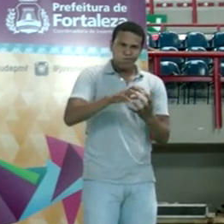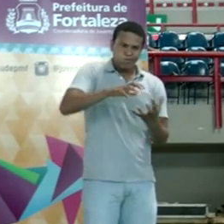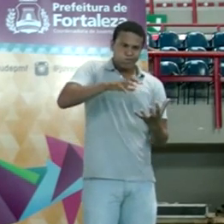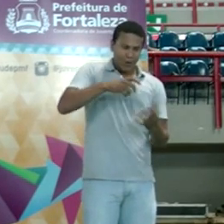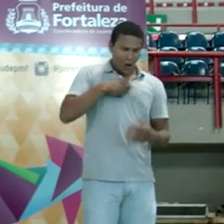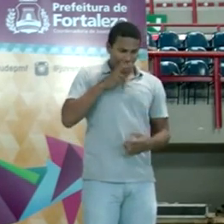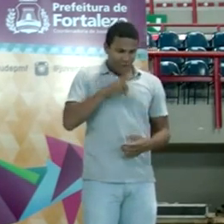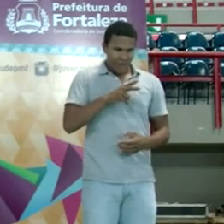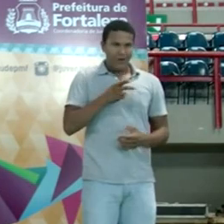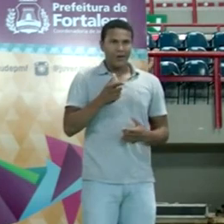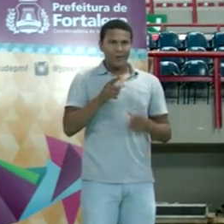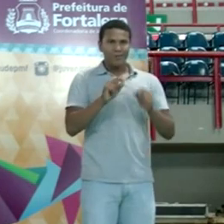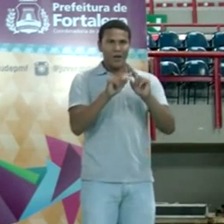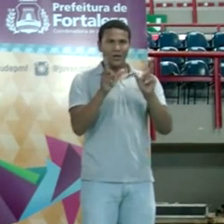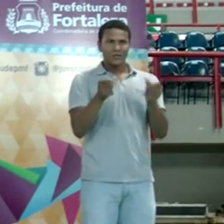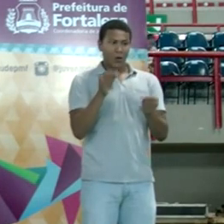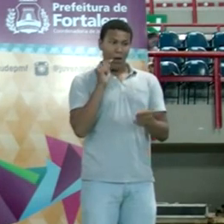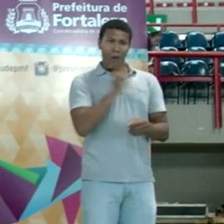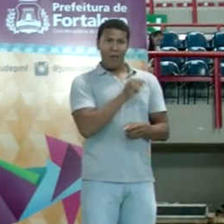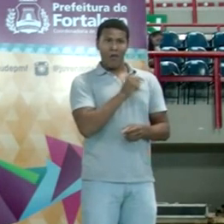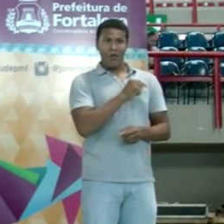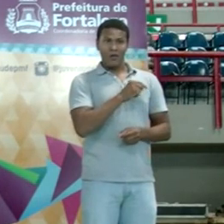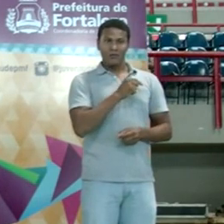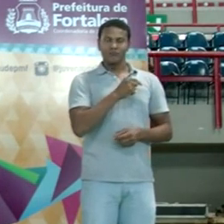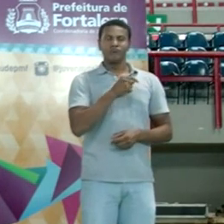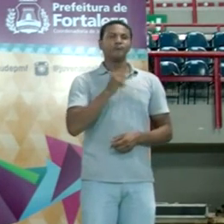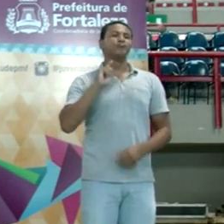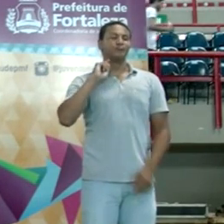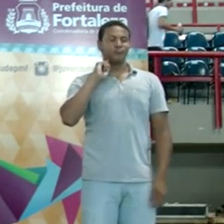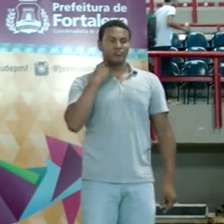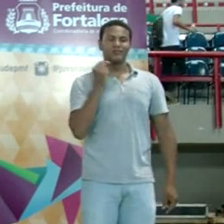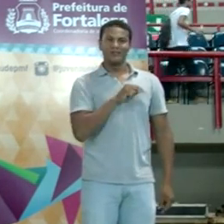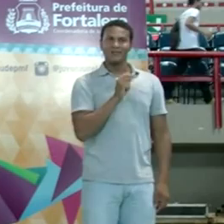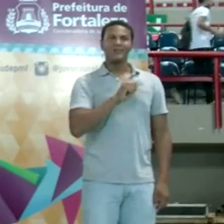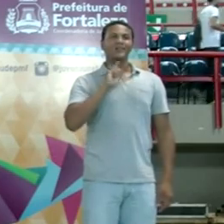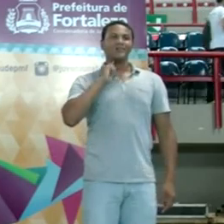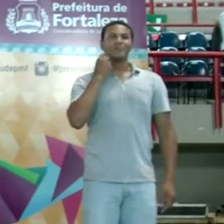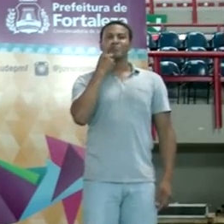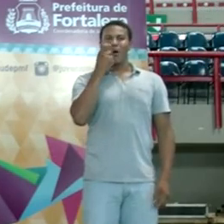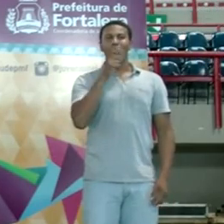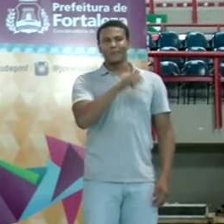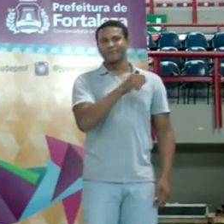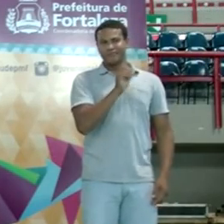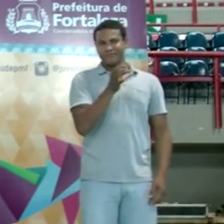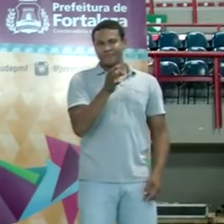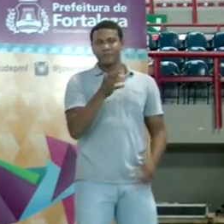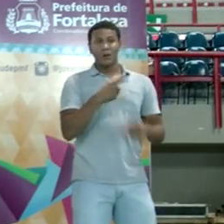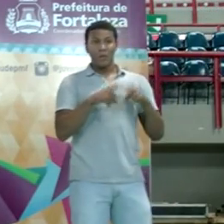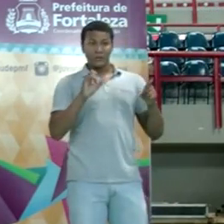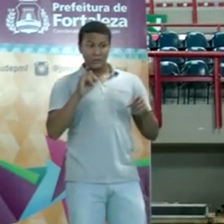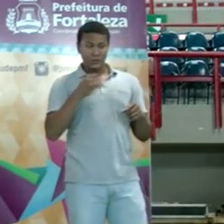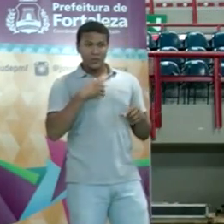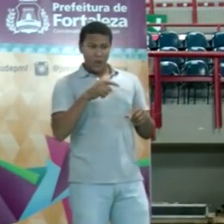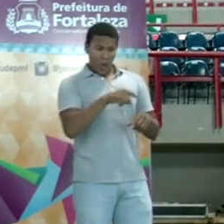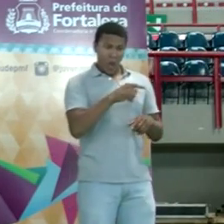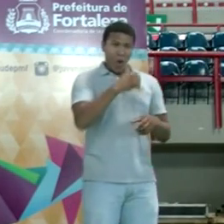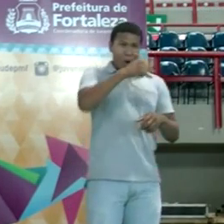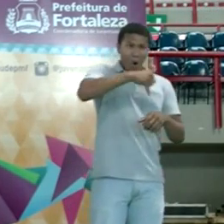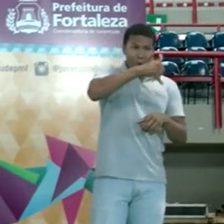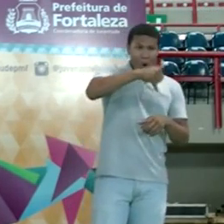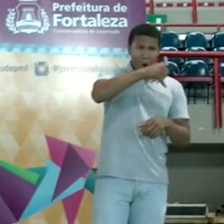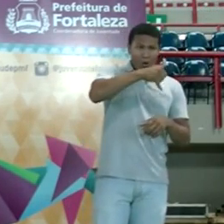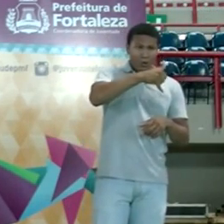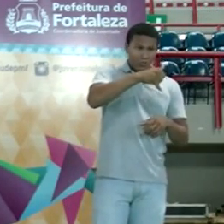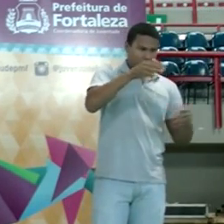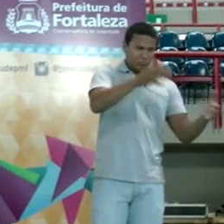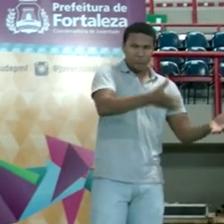lá, ele é extremamente poluente. Muito, muito mesmo. Mas se você pegar aquele óleo e levar para uma usina de biodiesel, ele